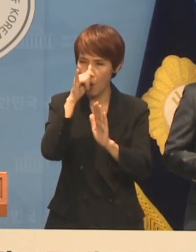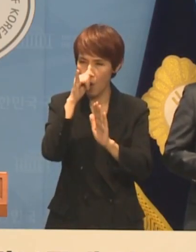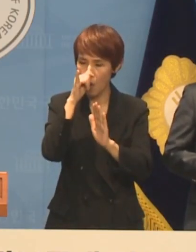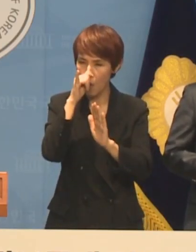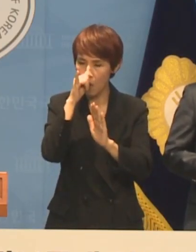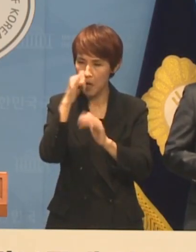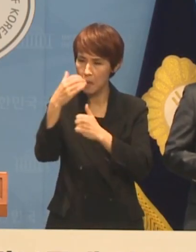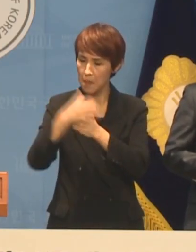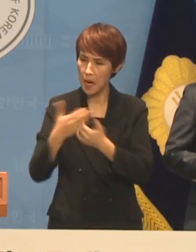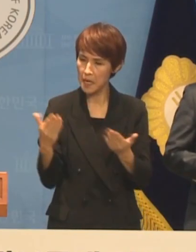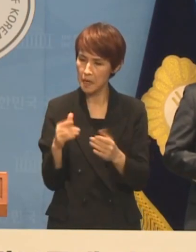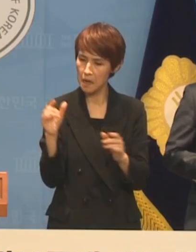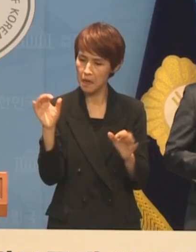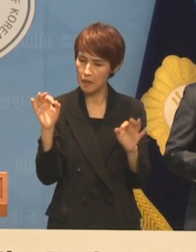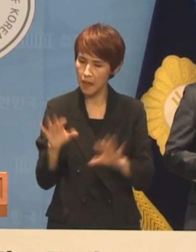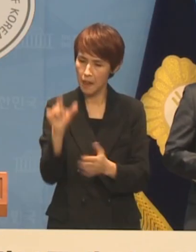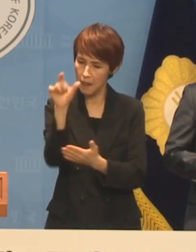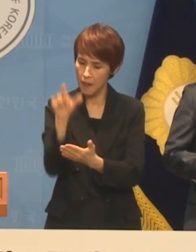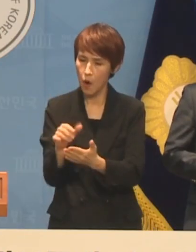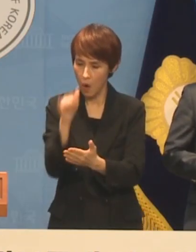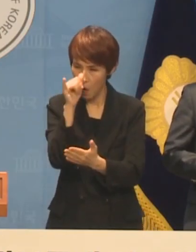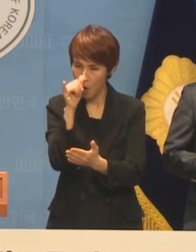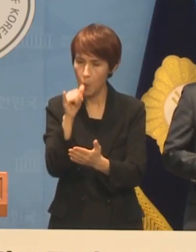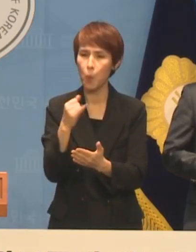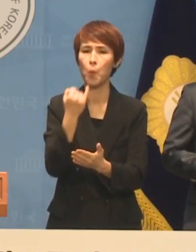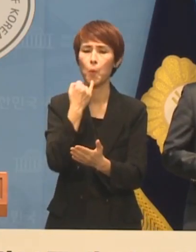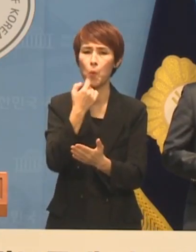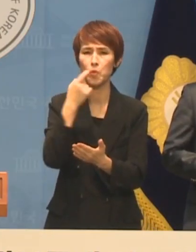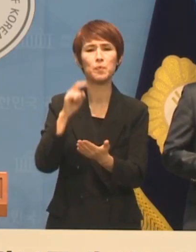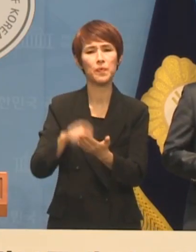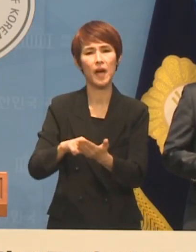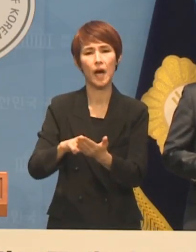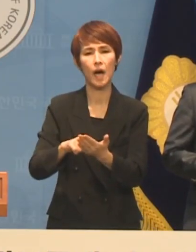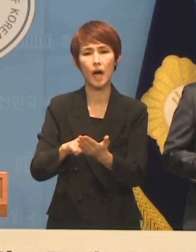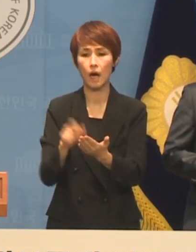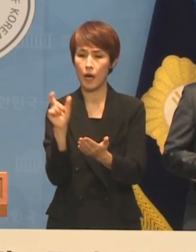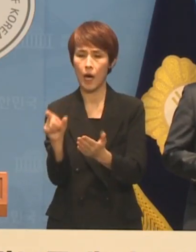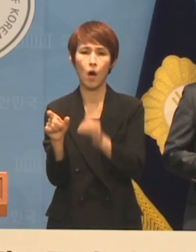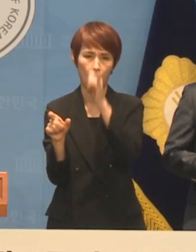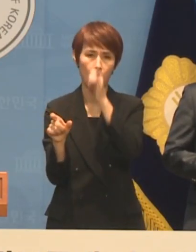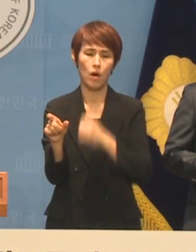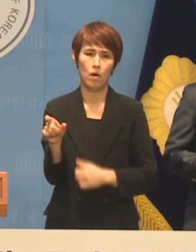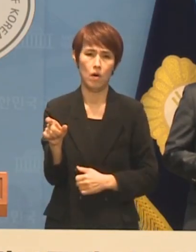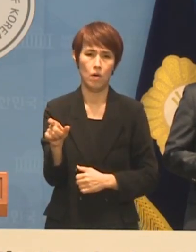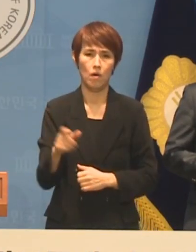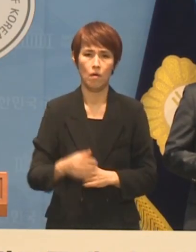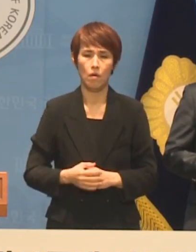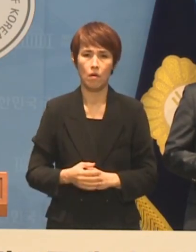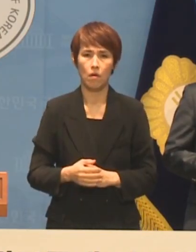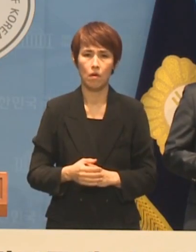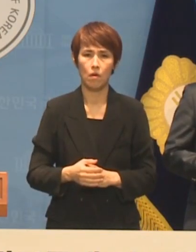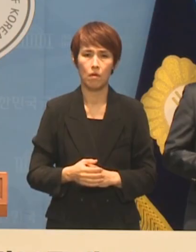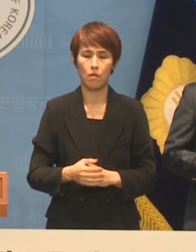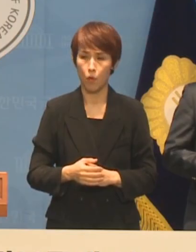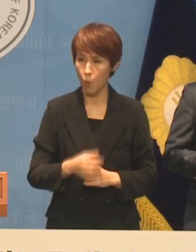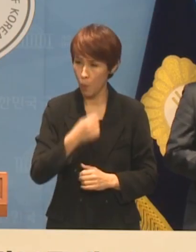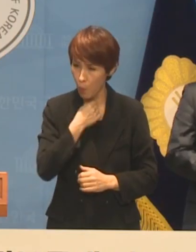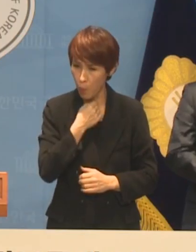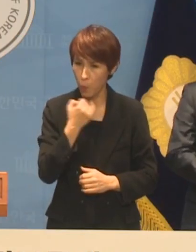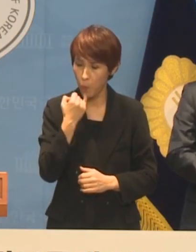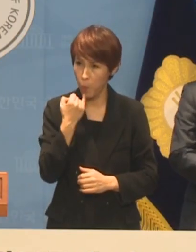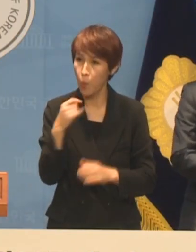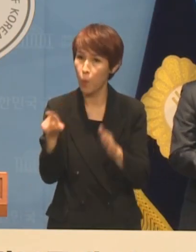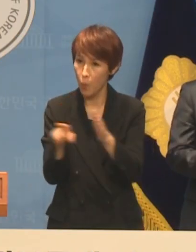일들도 간략하게 적혀져 있지만 어렵지 않은 일이라는 설명이 붙기도 합니다. 채용 공고를 본 구직자들은 그